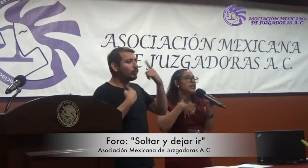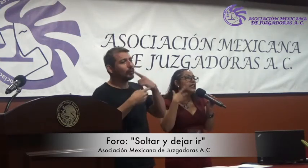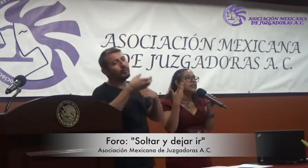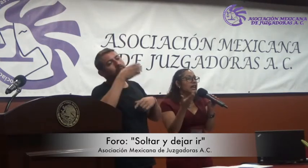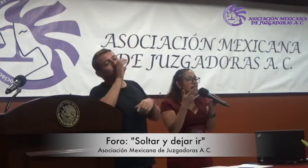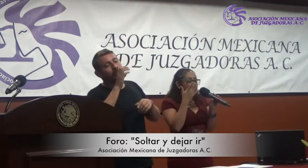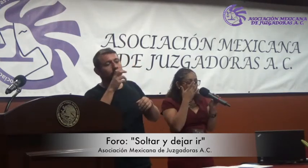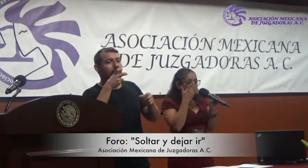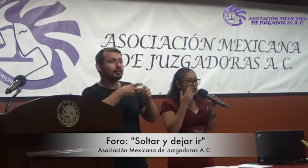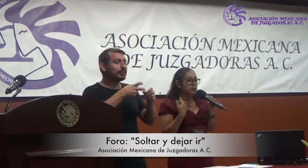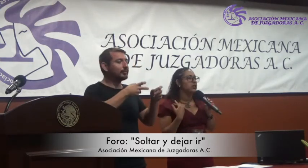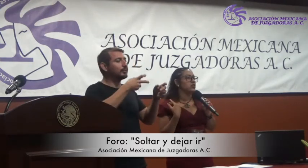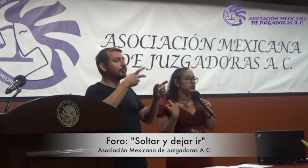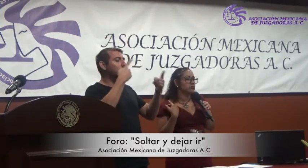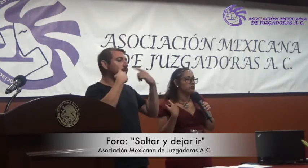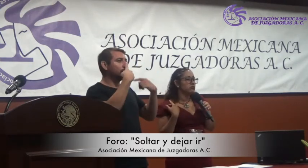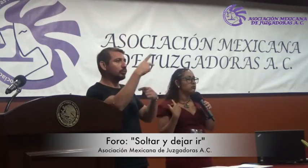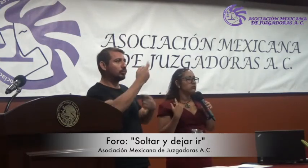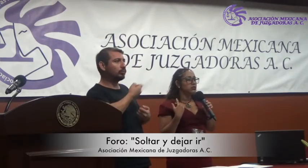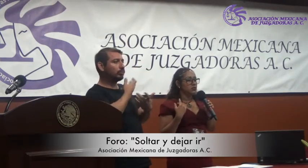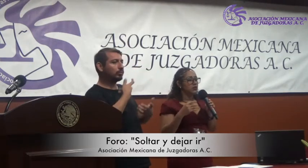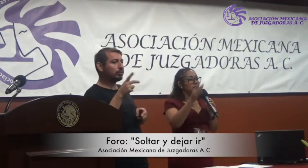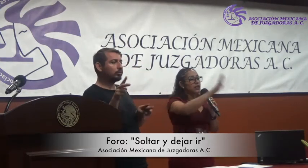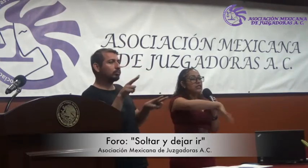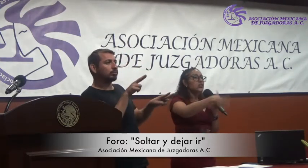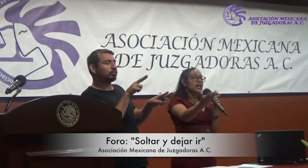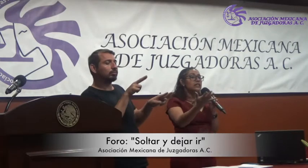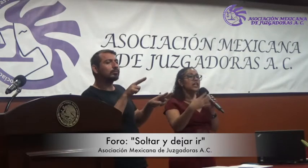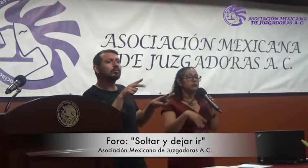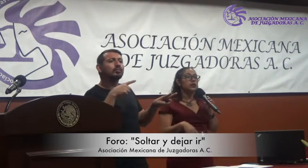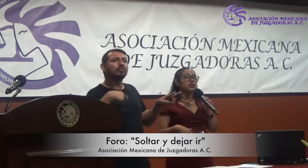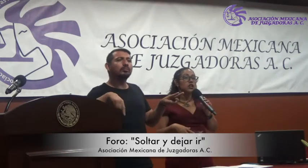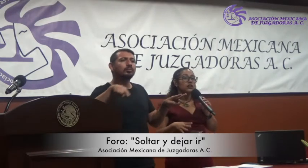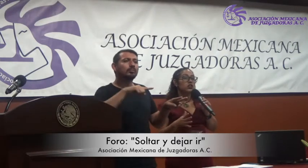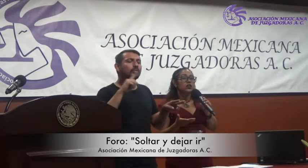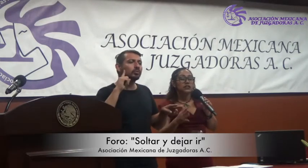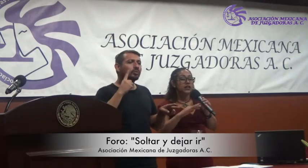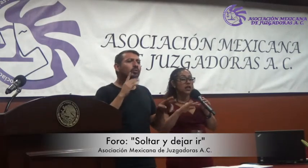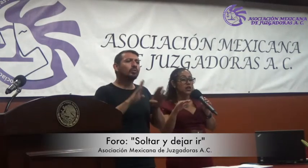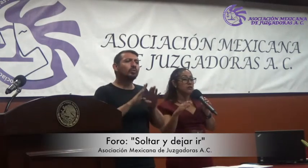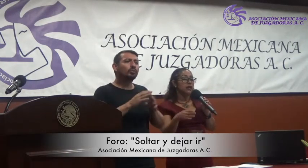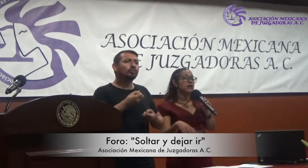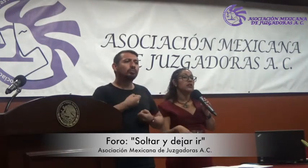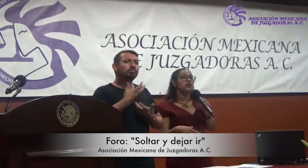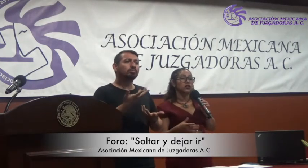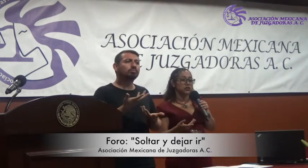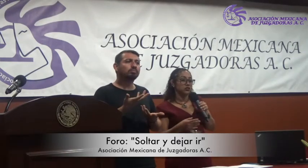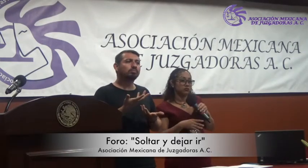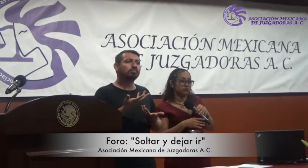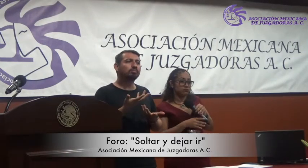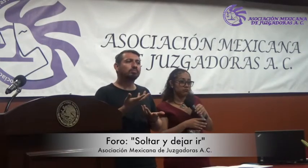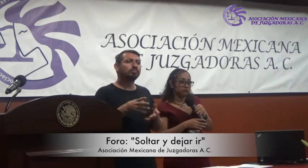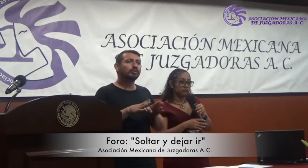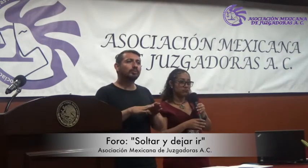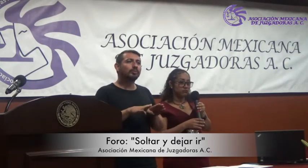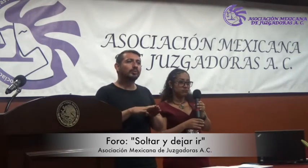cantan y sacan esos sentimientos. ¿Qué es lo que hacen las personas sordas equivalente con esto?